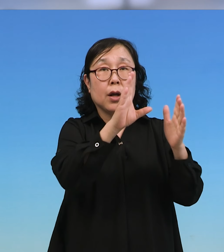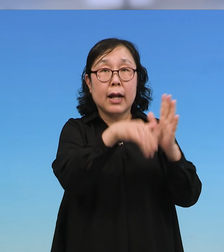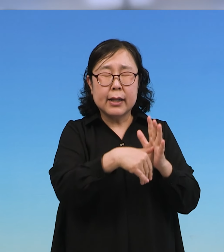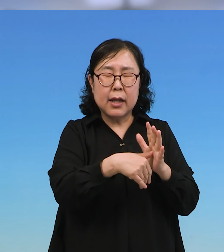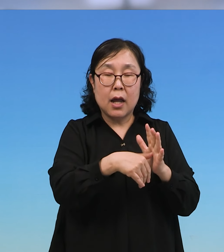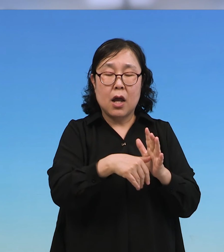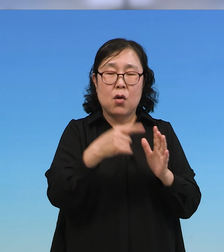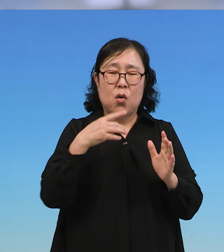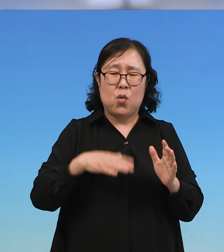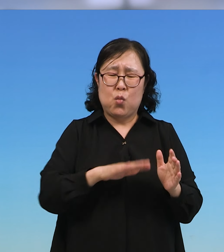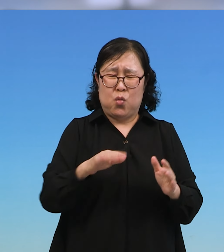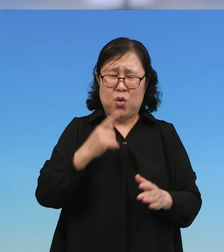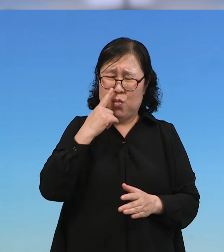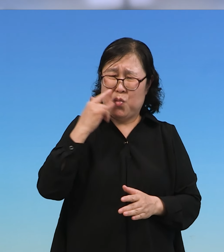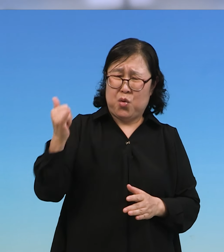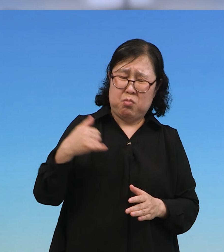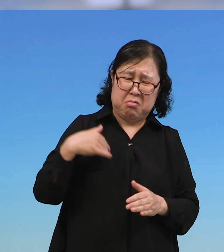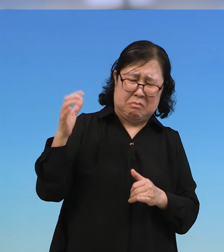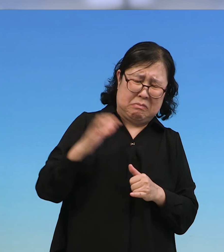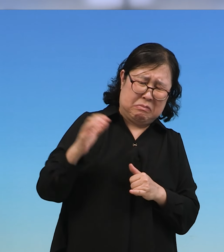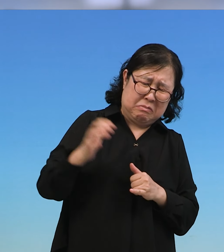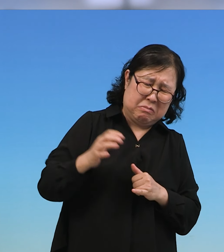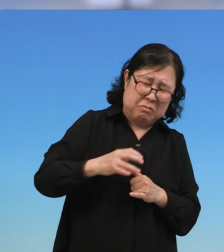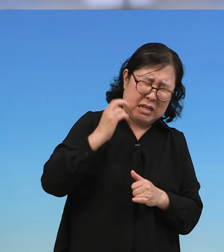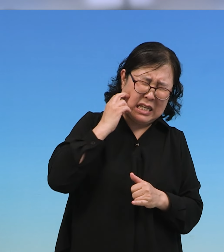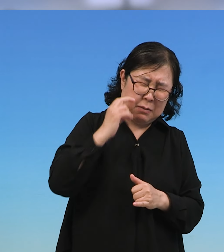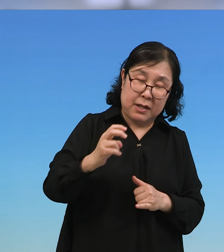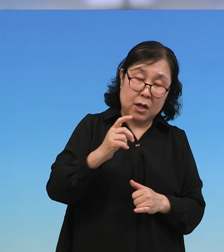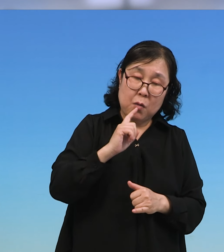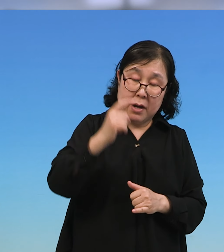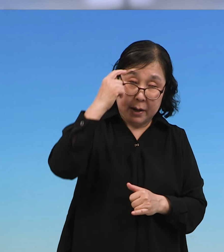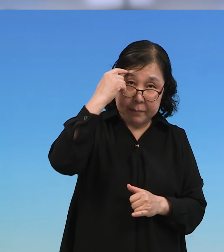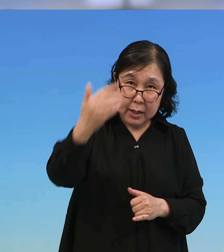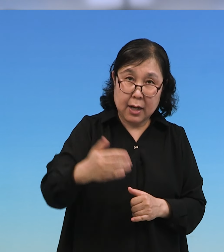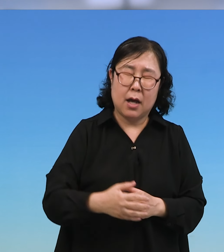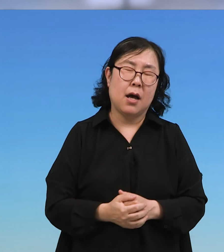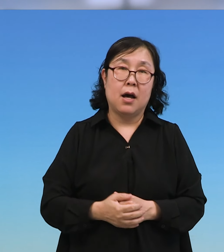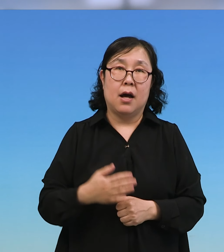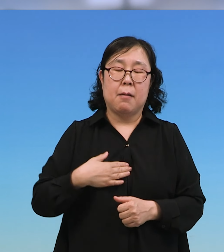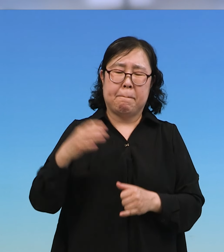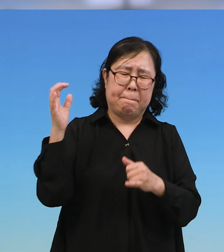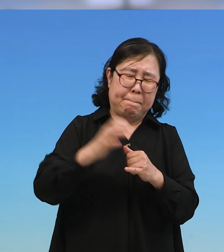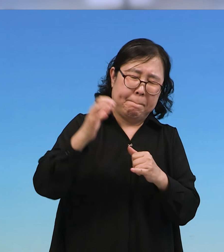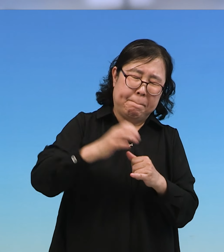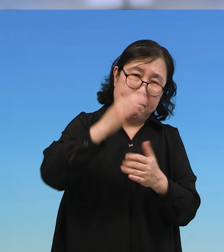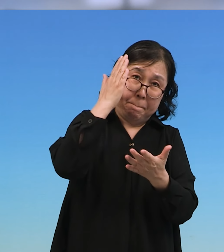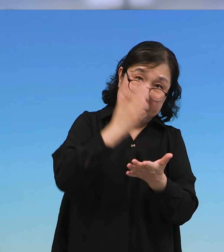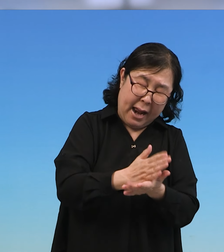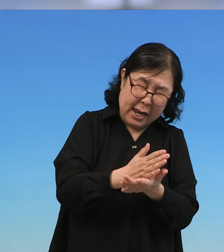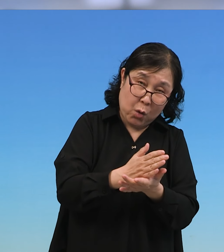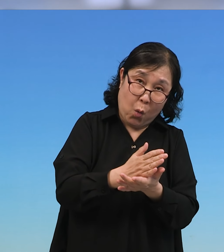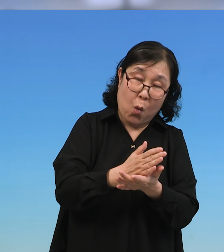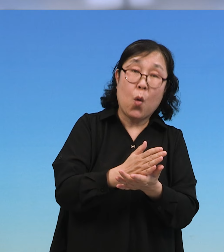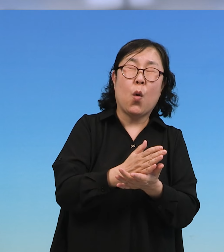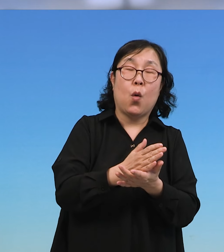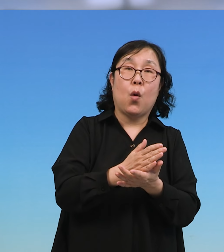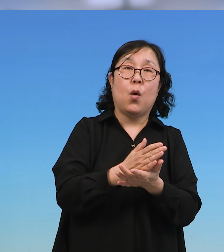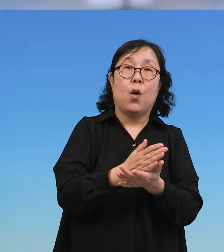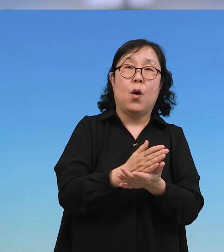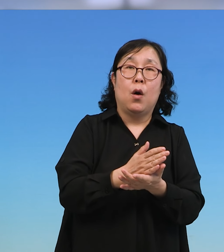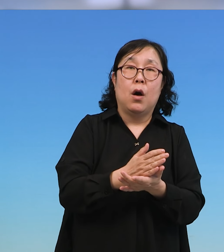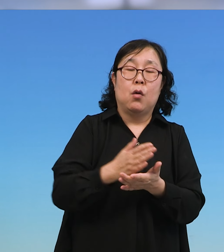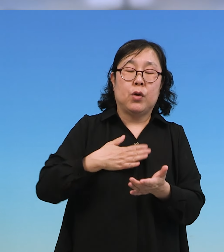엄마는 잔소리 한다고 이야기합니까? 잔소리 좀 줄이고요, 우리가 솔선수범하는 거예요. 책 읽는 아들로